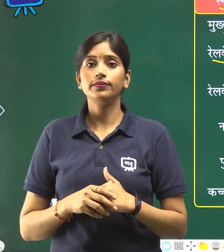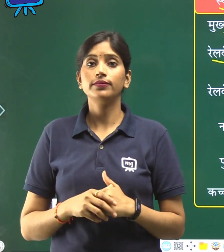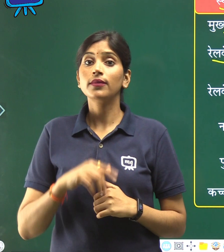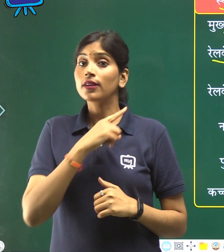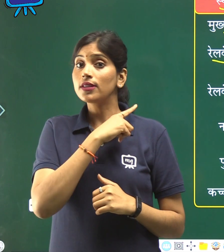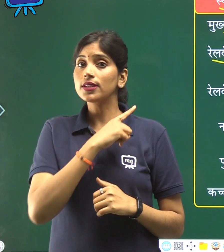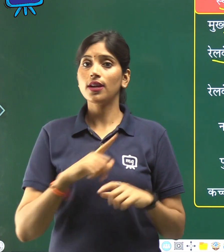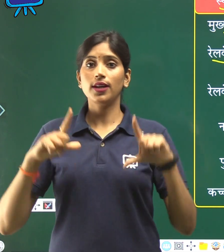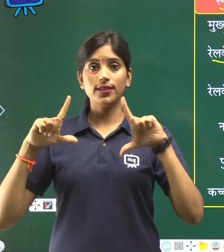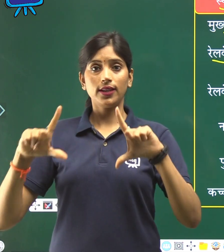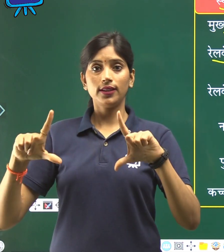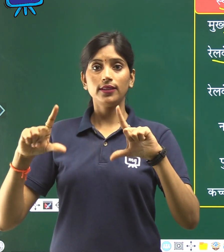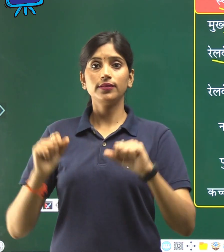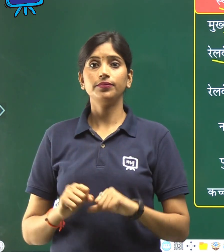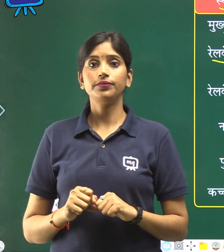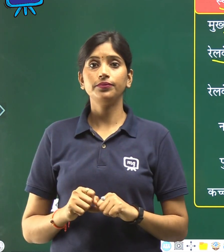इसका संकेत